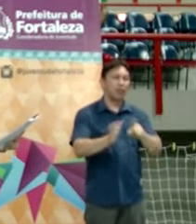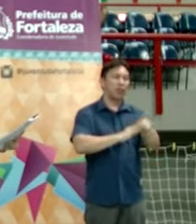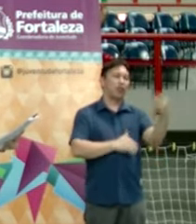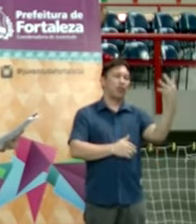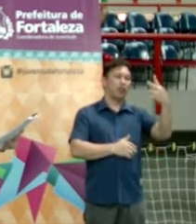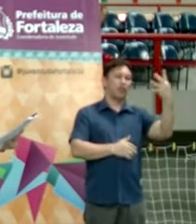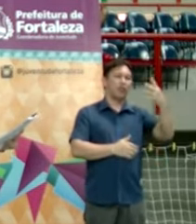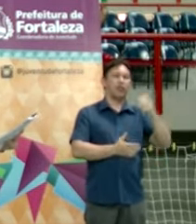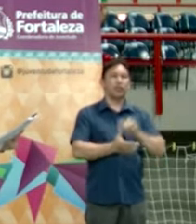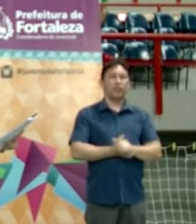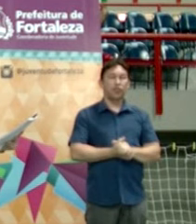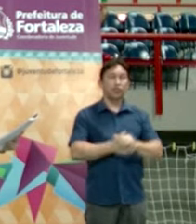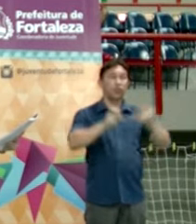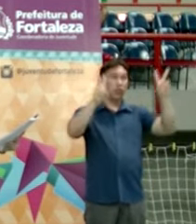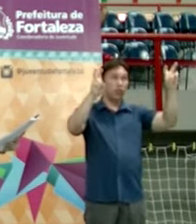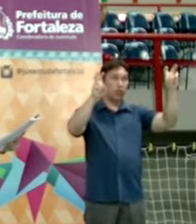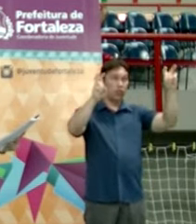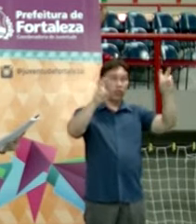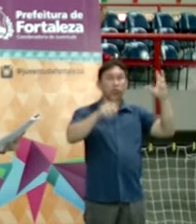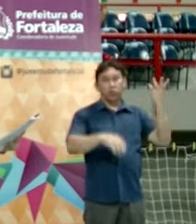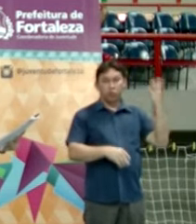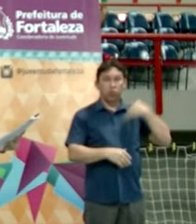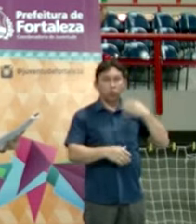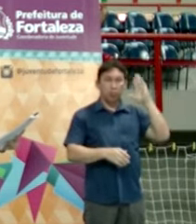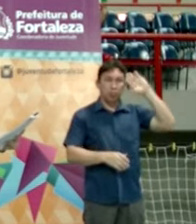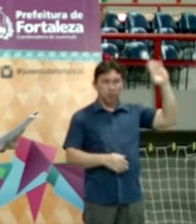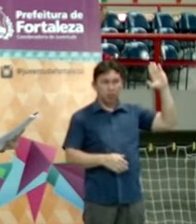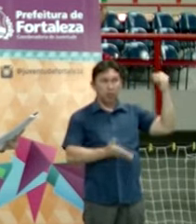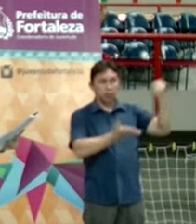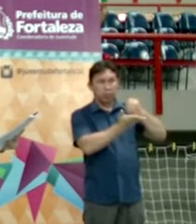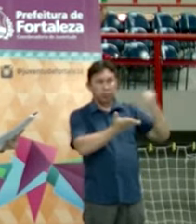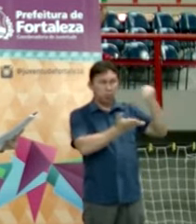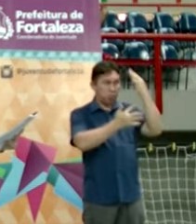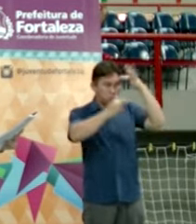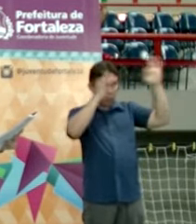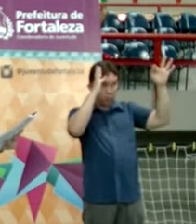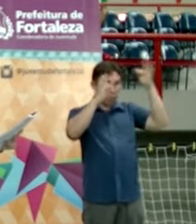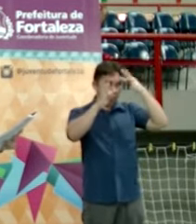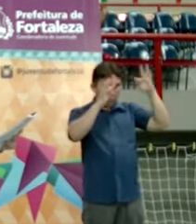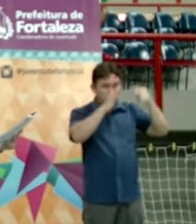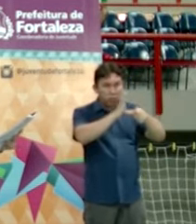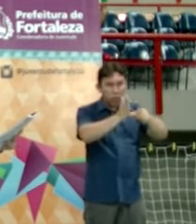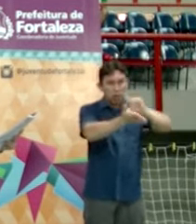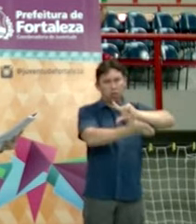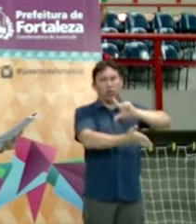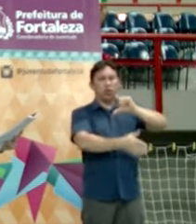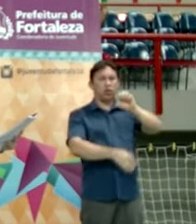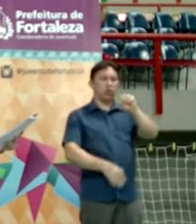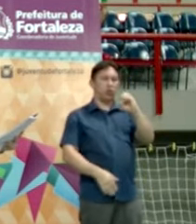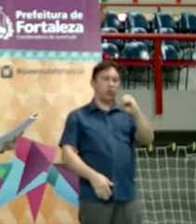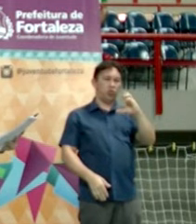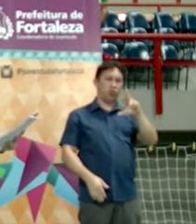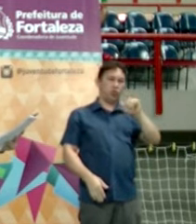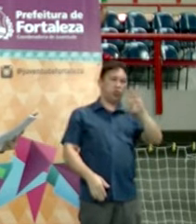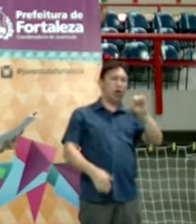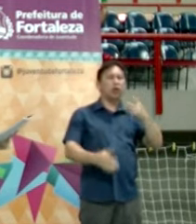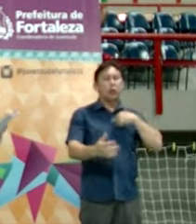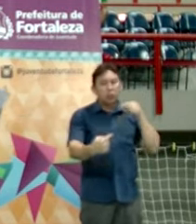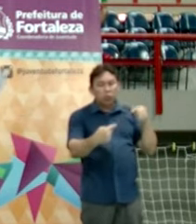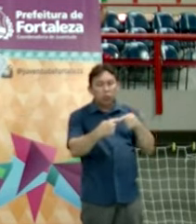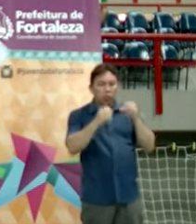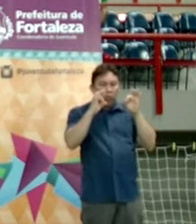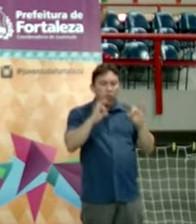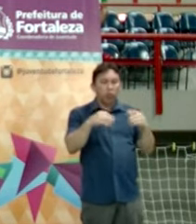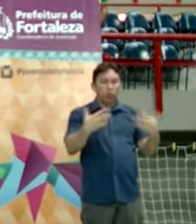Quarta questão, sobre o princípio básico da filosofia pré-socrática. É correto